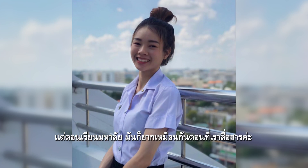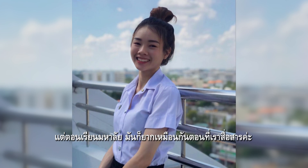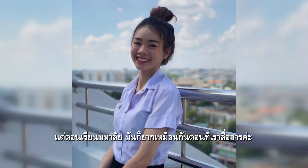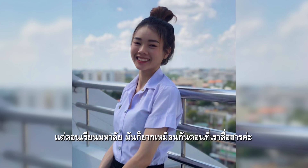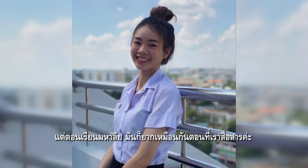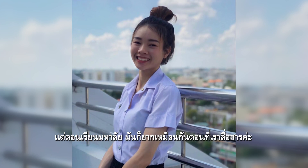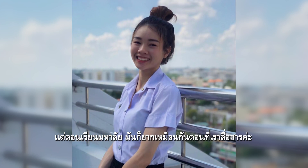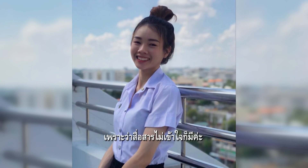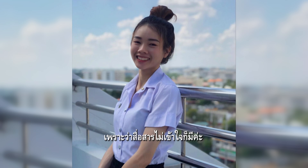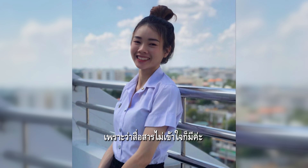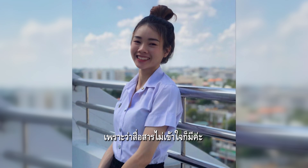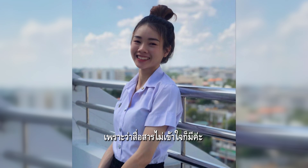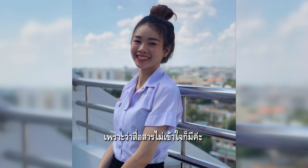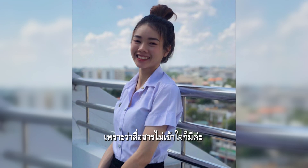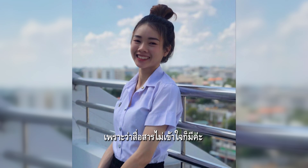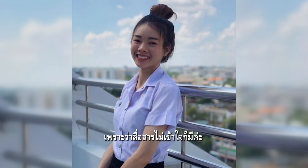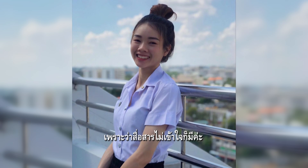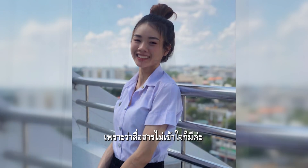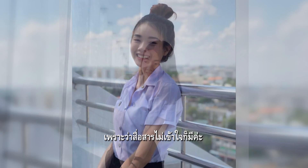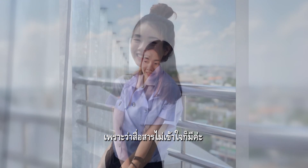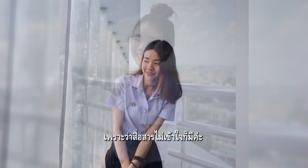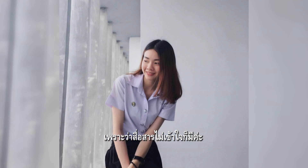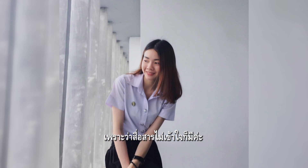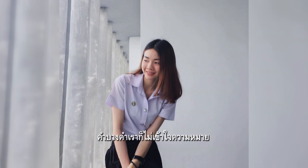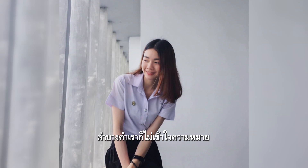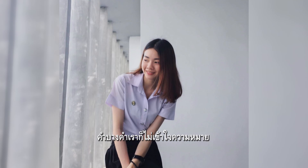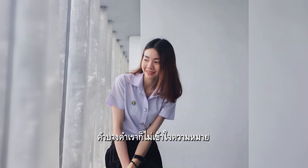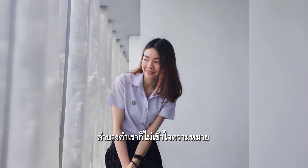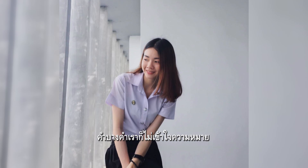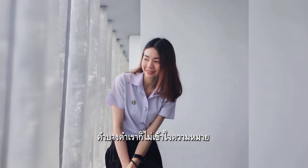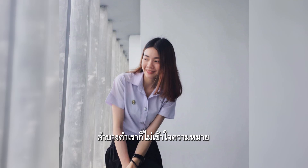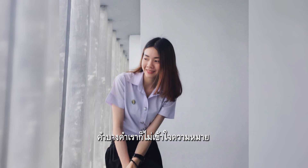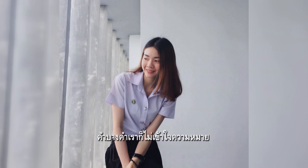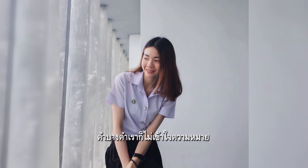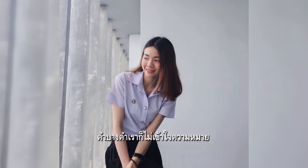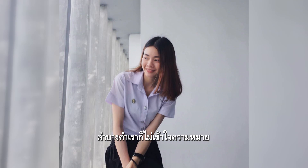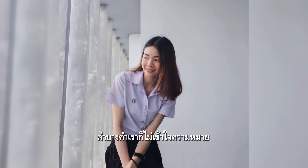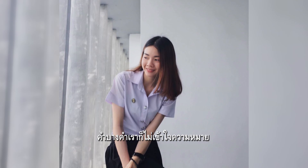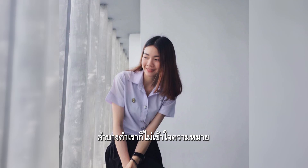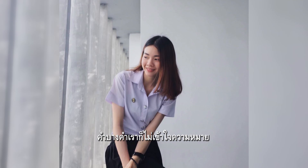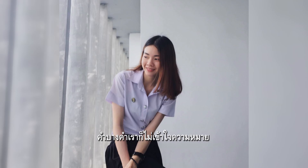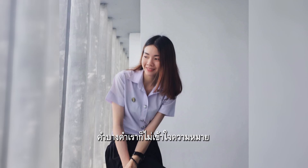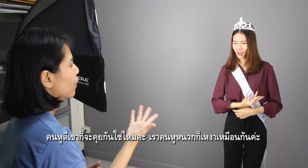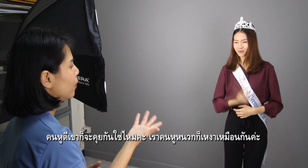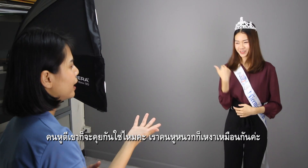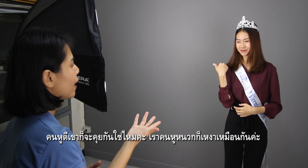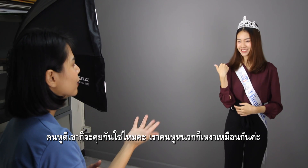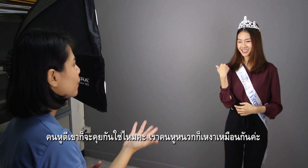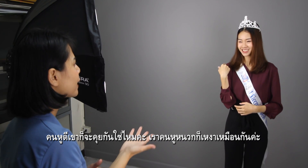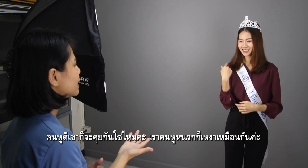ารนะคะเพราะมันสื่อสารไม่เข้าใจก็มีคำบางคำเราก็ไม่เข้าใจความหมายดีเขาก็จะคุยกันใช่ไหม